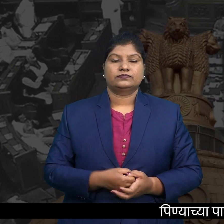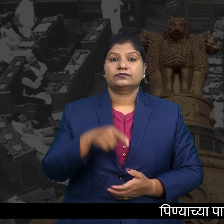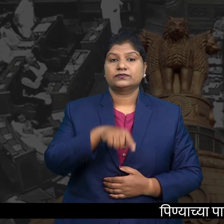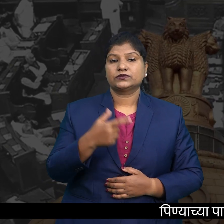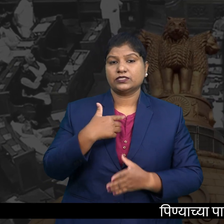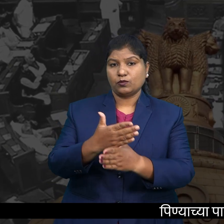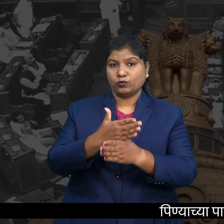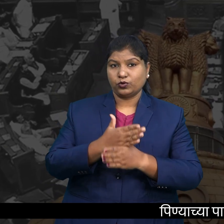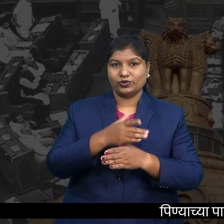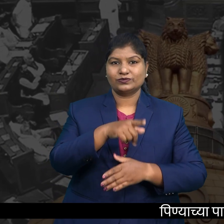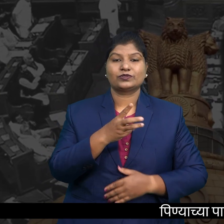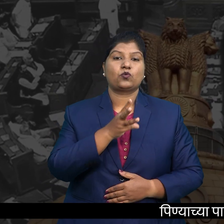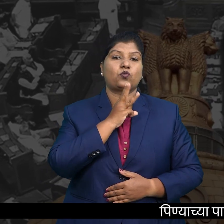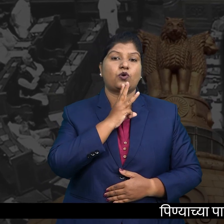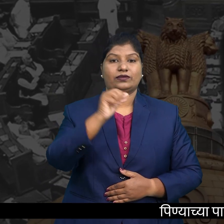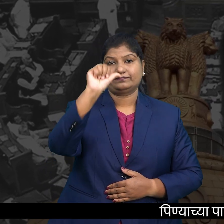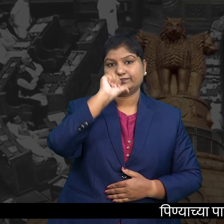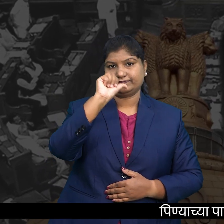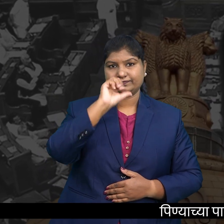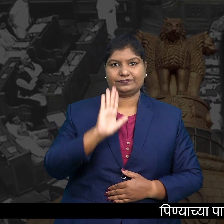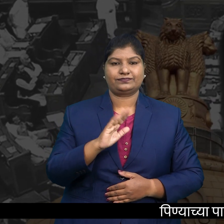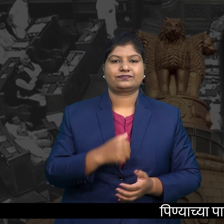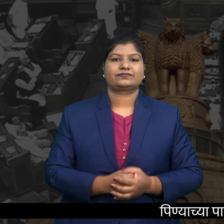पिण्याच्या पाण्याचे संरक्षण करा. भूजल कमी